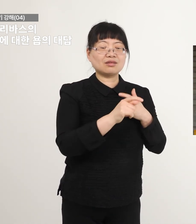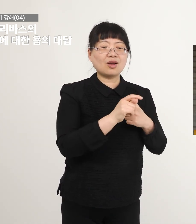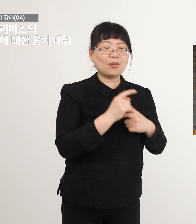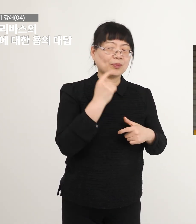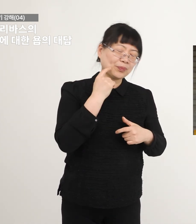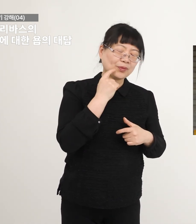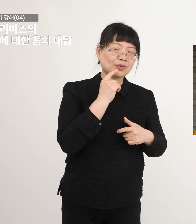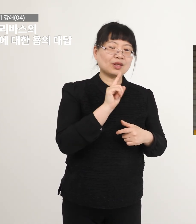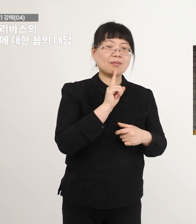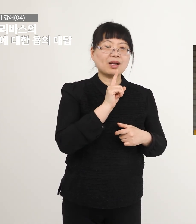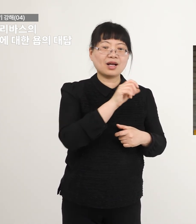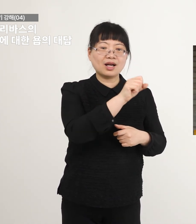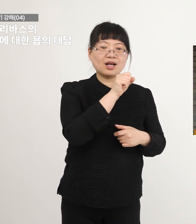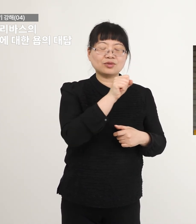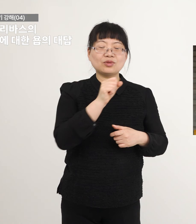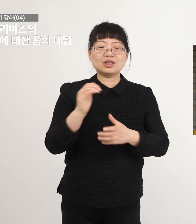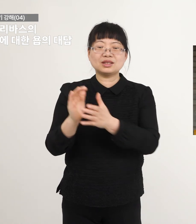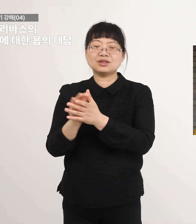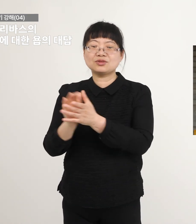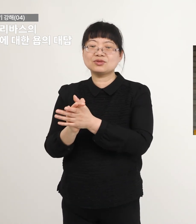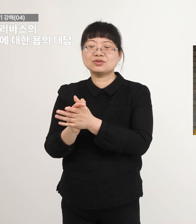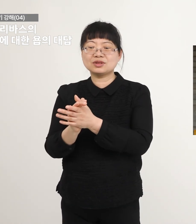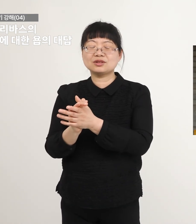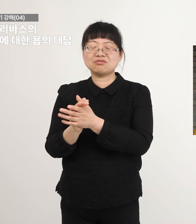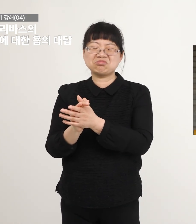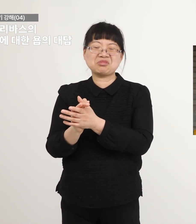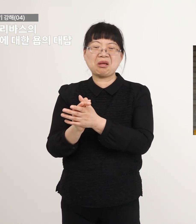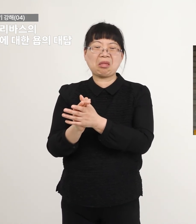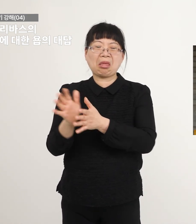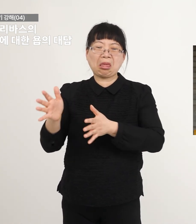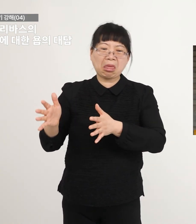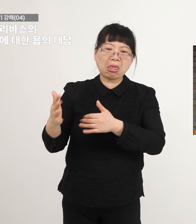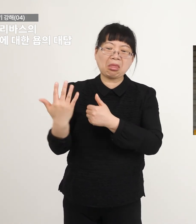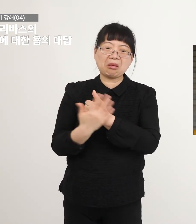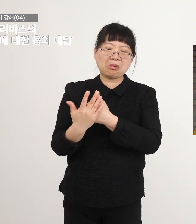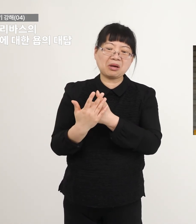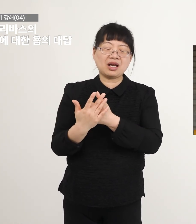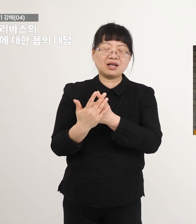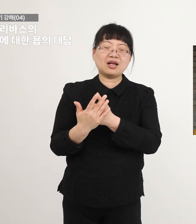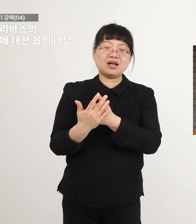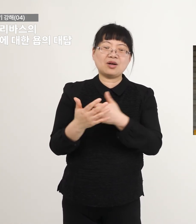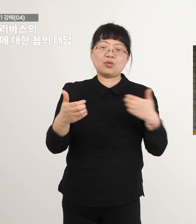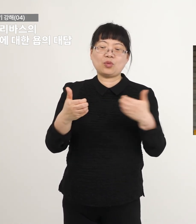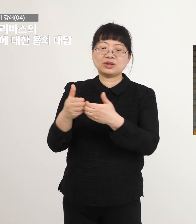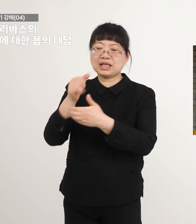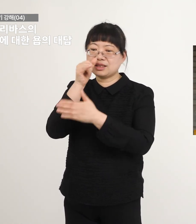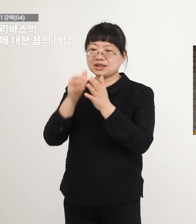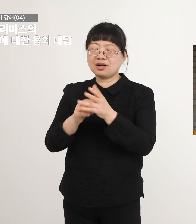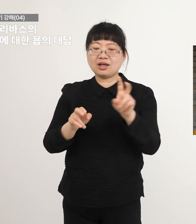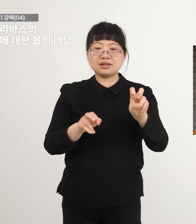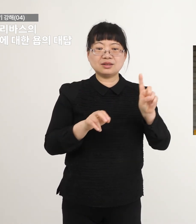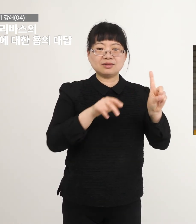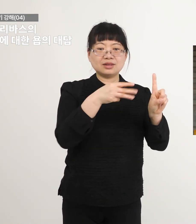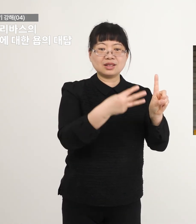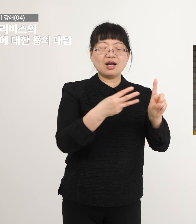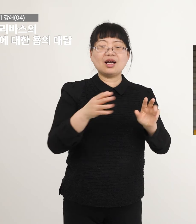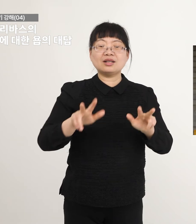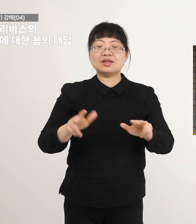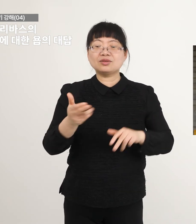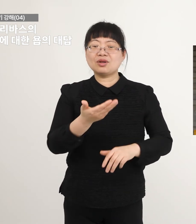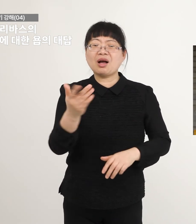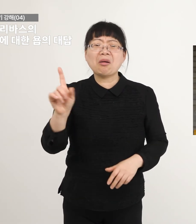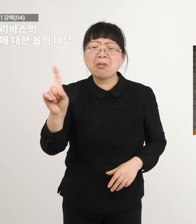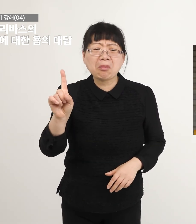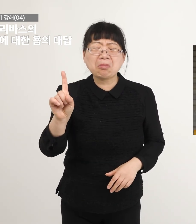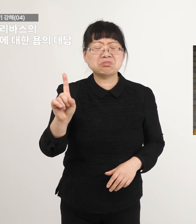그 어줍지 않은 위로에 공격을 가해요. 그러니까 욥이 이런 얘기를 합니다. 21절에 이제 너희는 아무것도